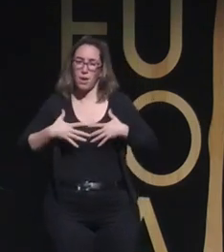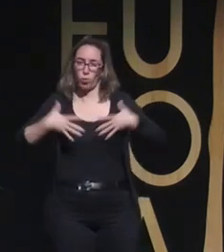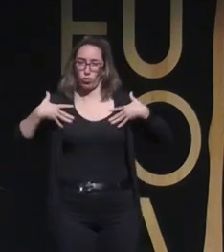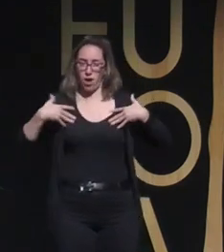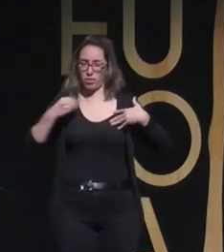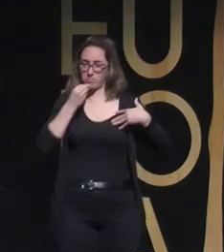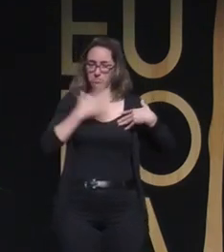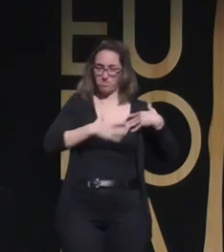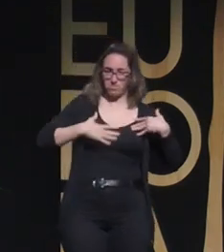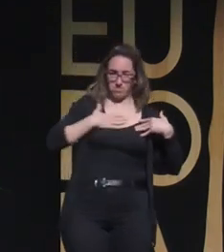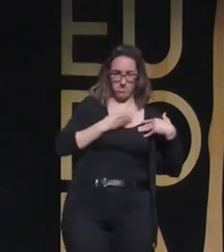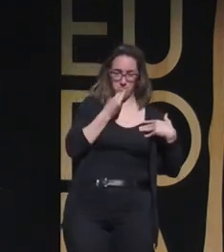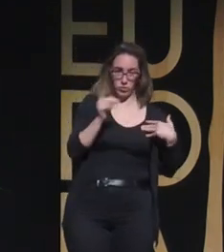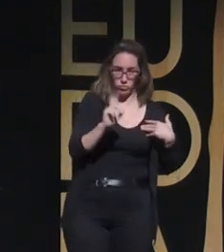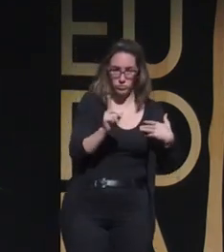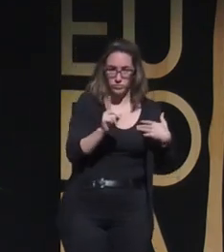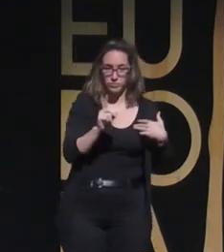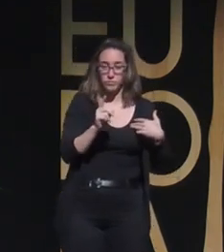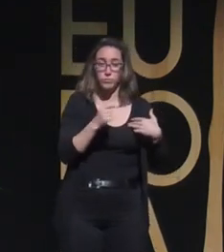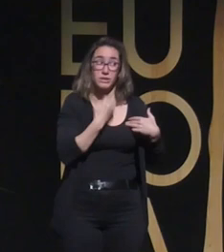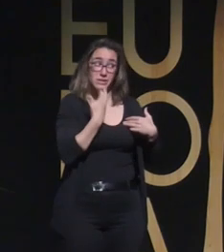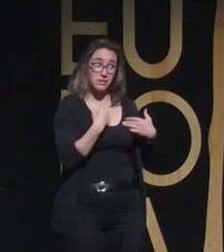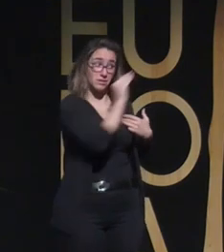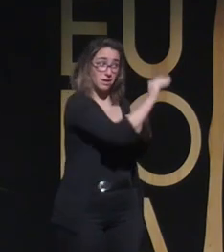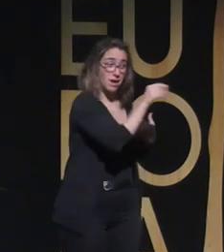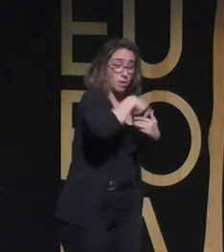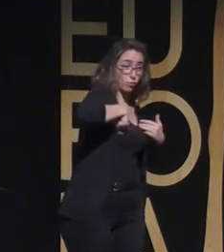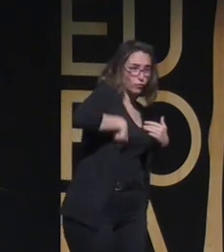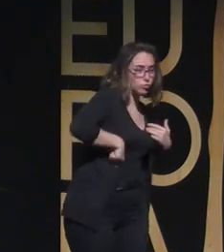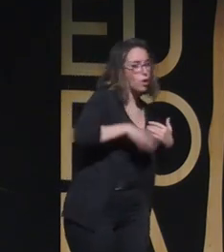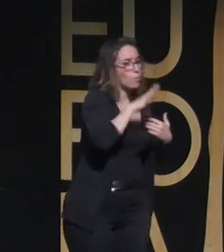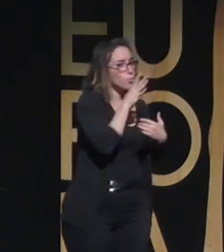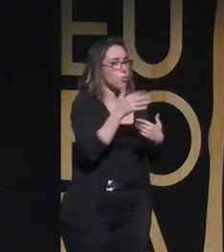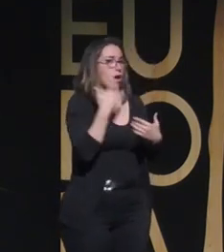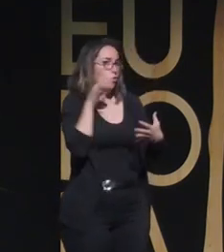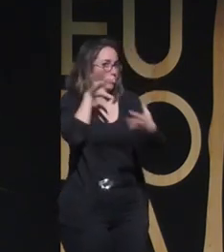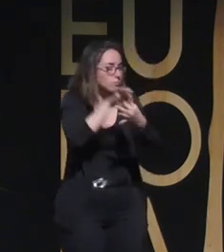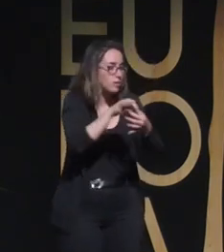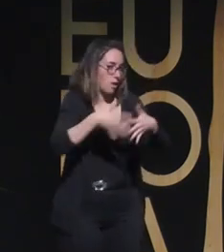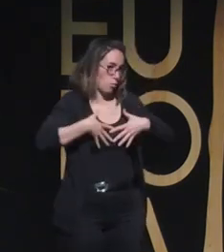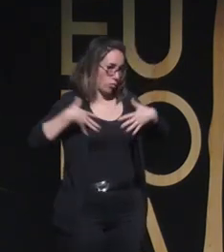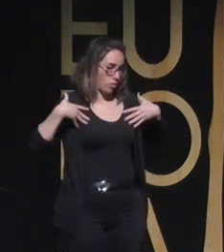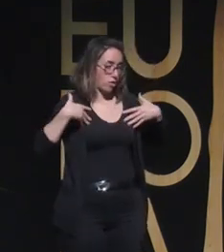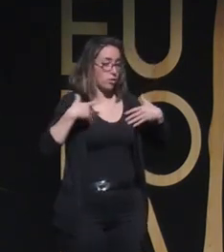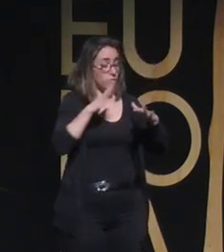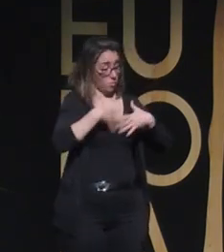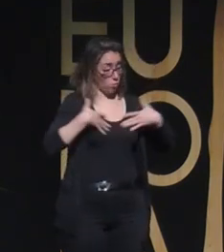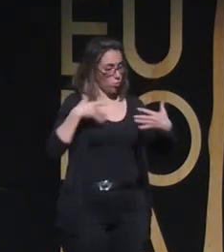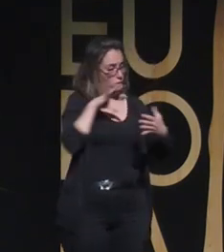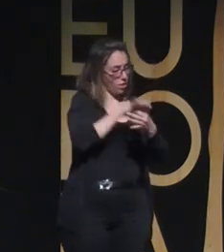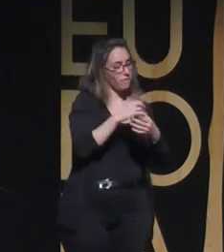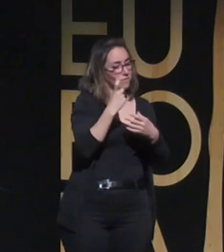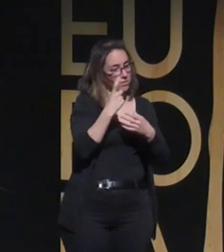recurrir a profesionales es más un tema de ayuda emocional. Lo que pasa es que todavía tenemos mucho que hacer por la figura del psicólogo o la psicóloga en nuestro